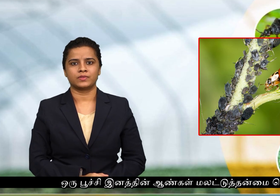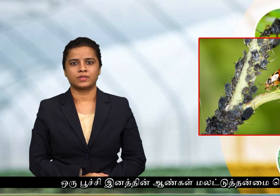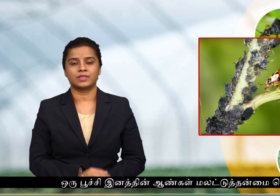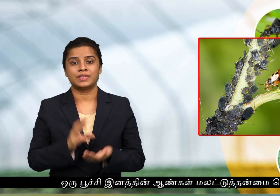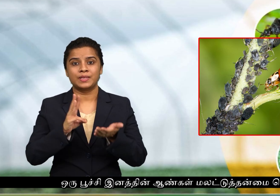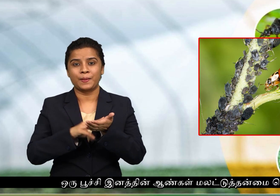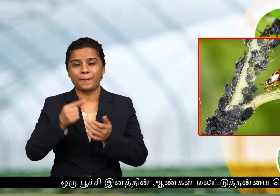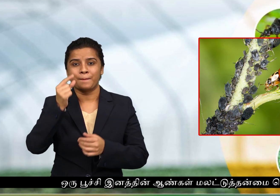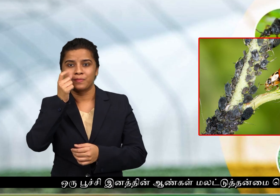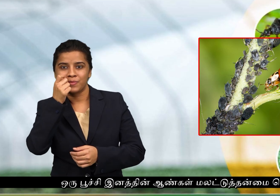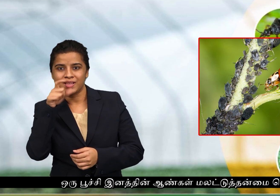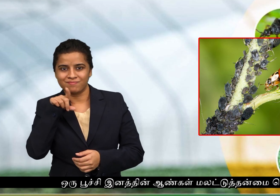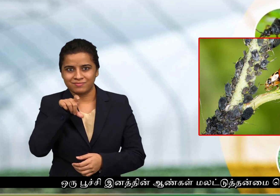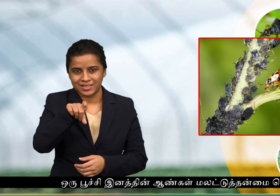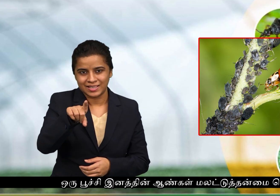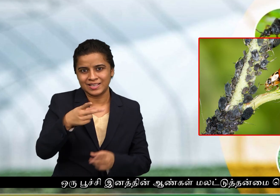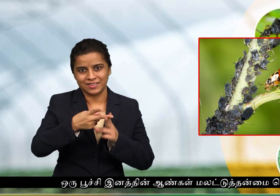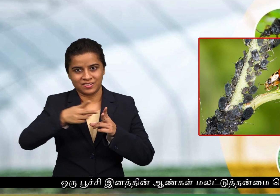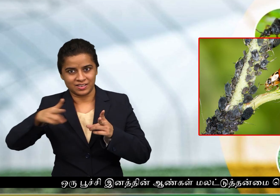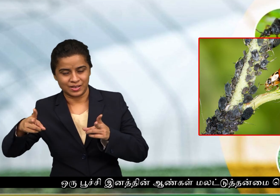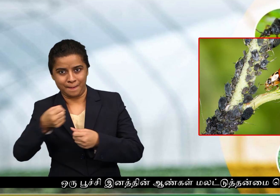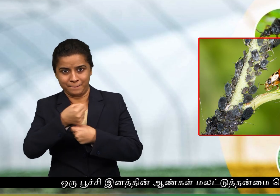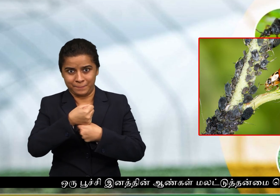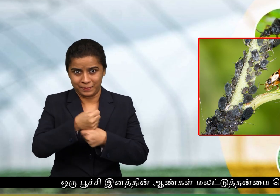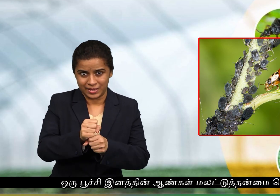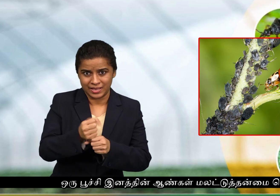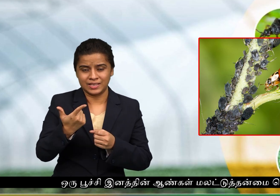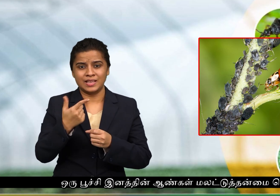ஒரு பூச்சி இனத்தின் ஆண்கள் மலட்டுத்தன்மை கொண்டவை.